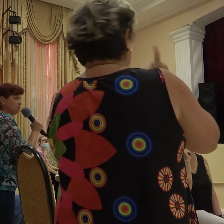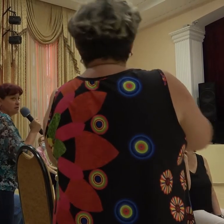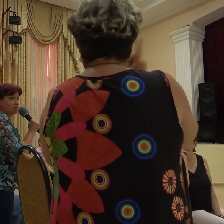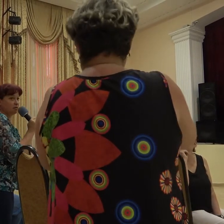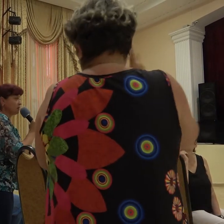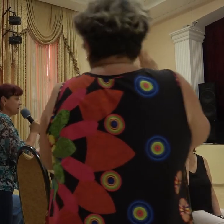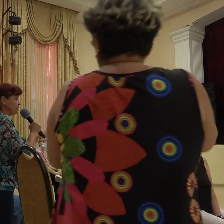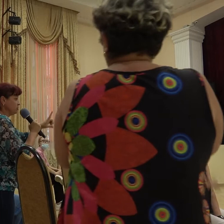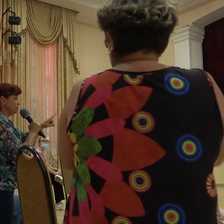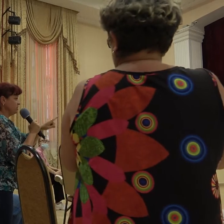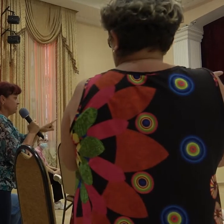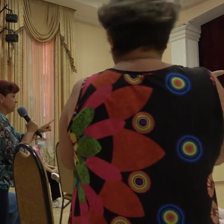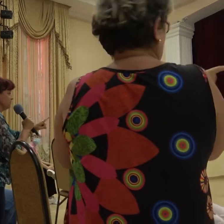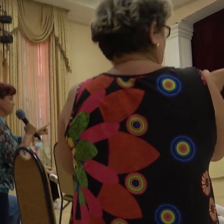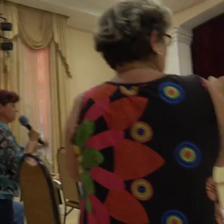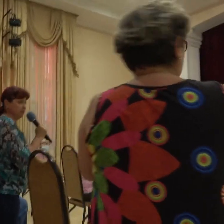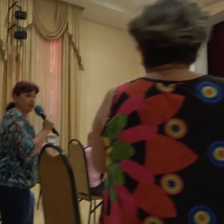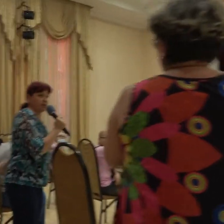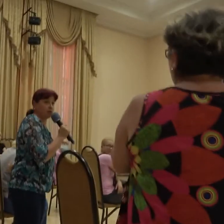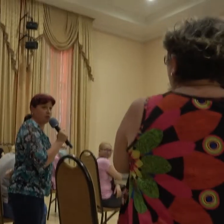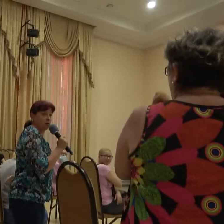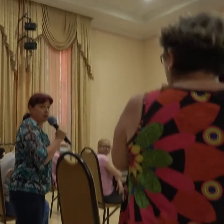Întrebarea Partidul Verde.